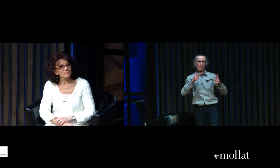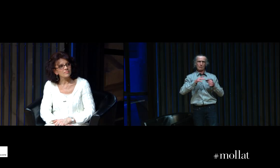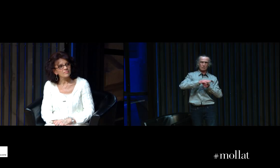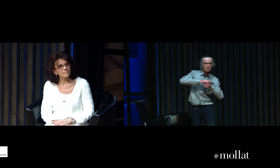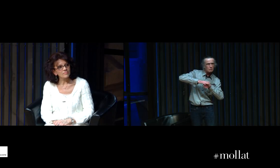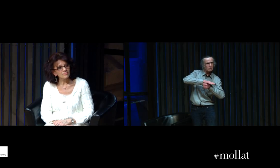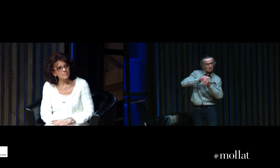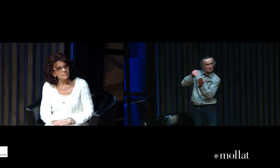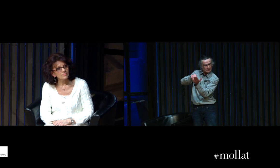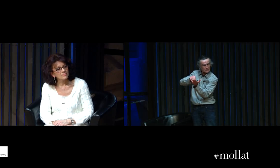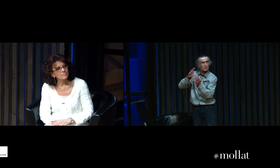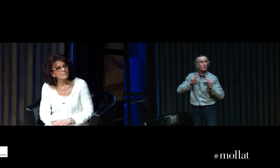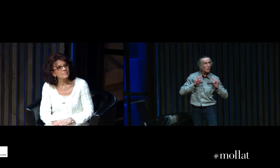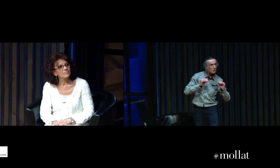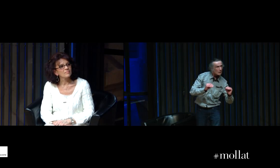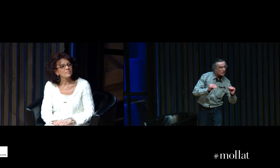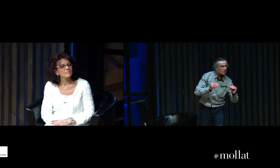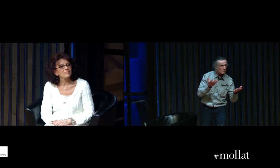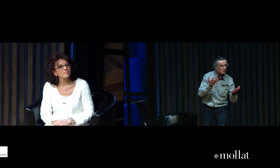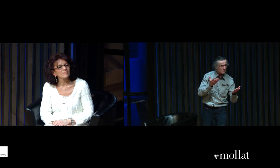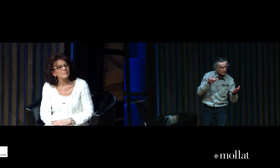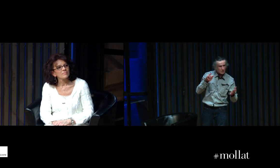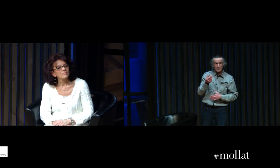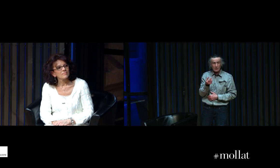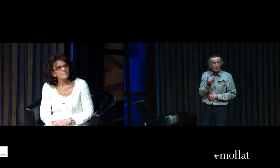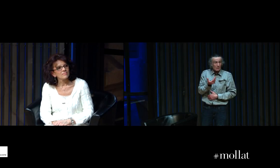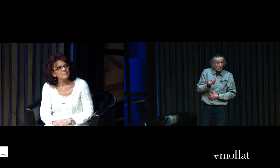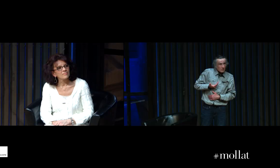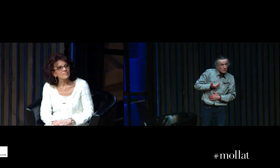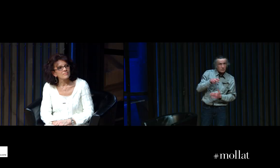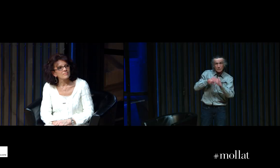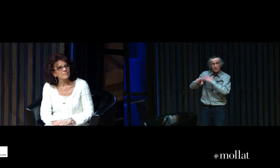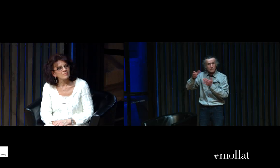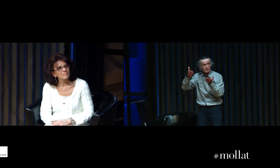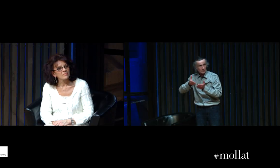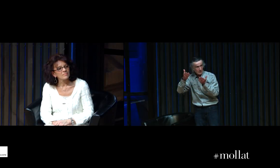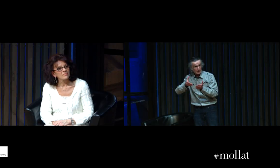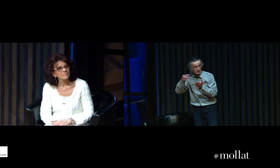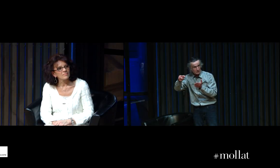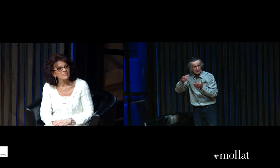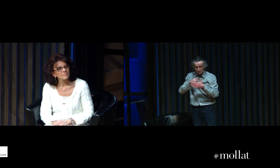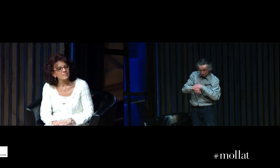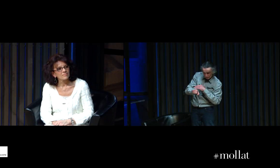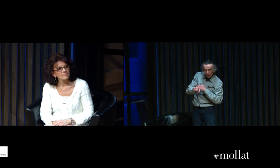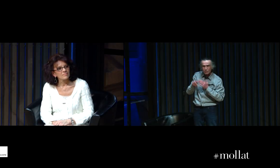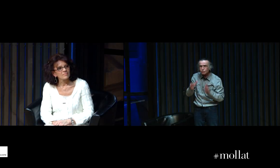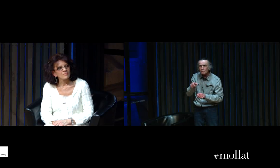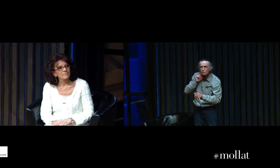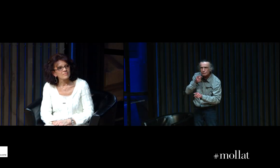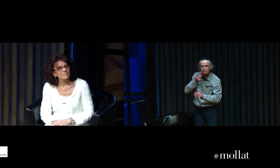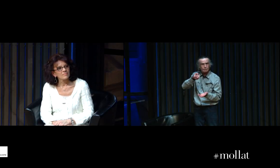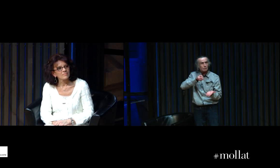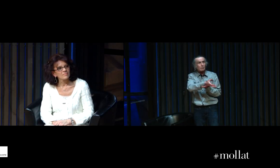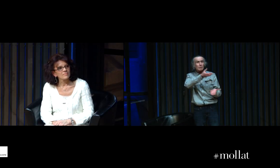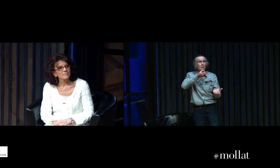sont inscrites dans les tables. Et en fait, concrètement, on parlait d'accessibilité, d'amélioration, mais en fait, les choses ne se passent